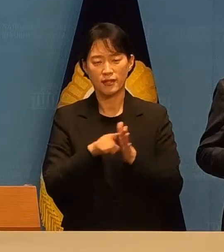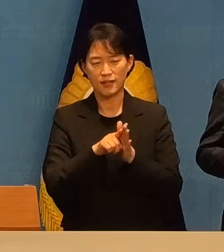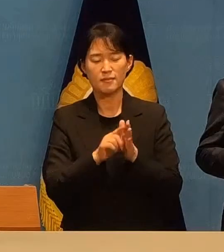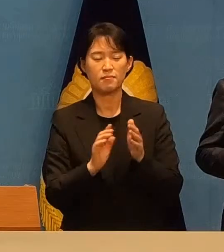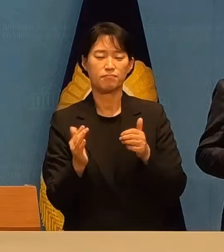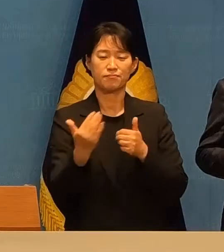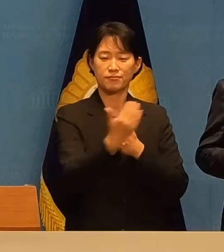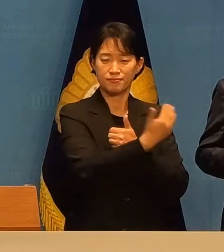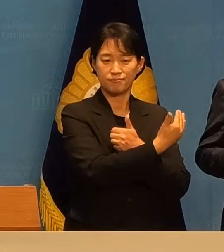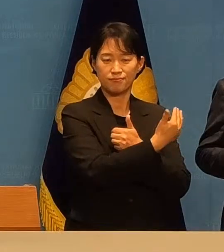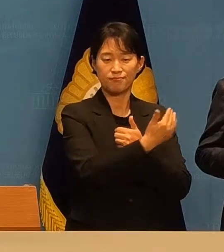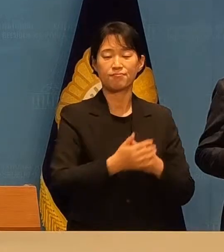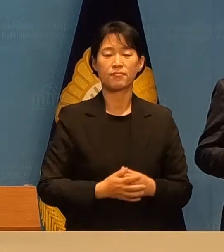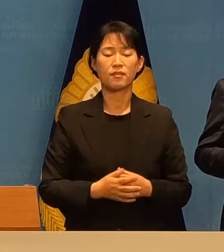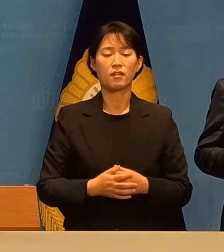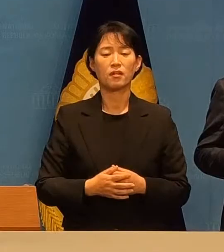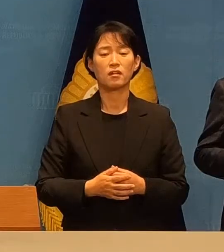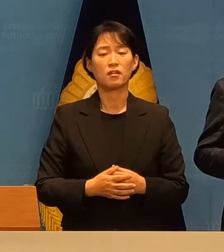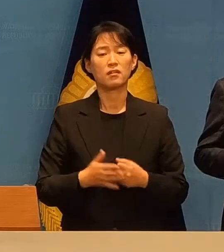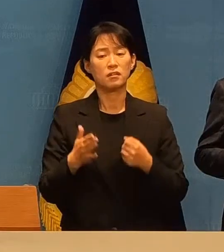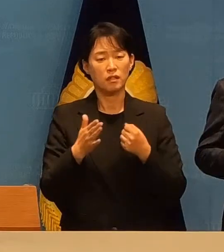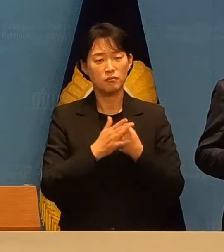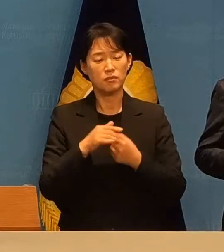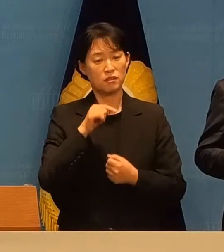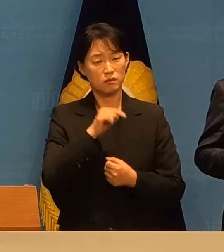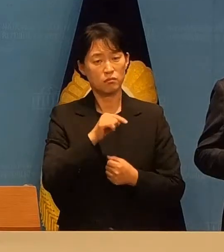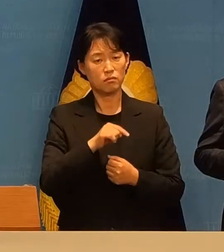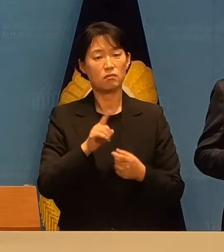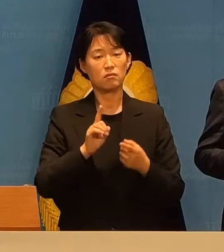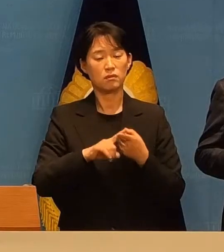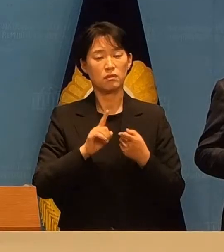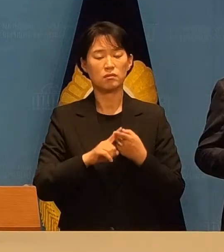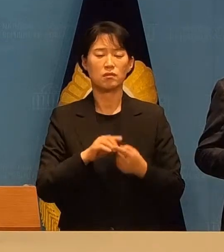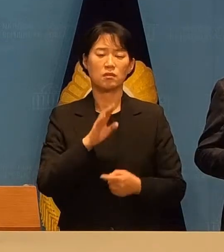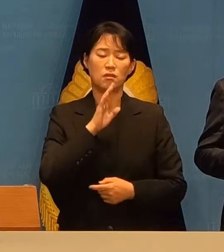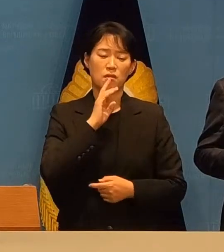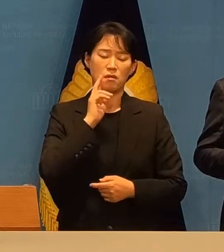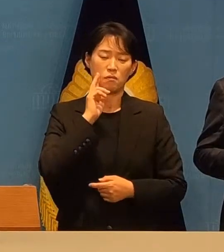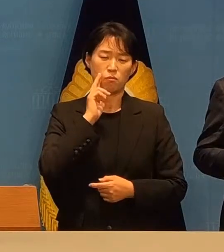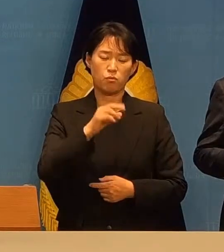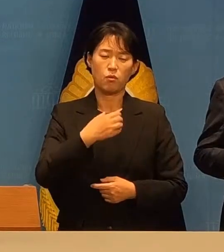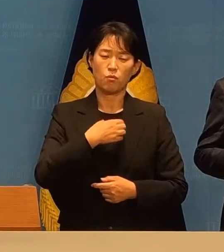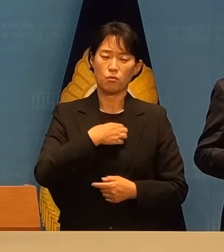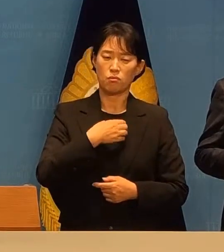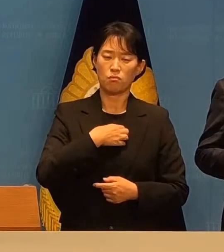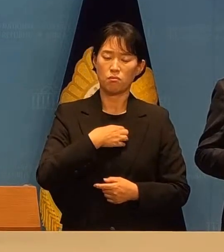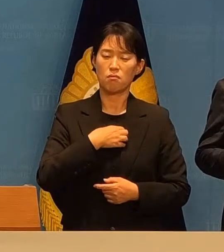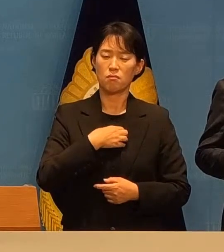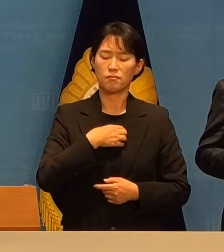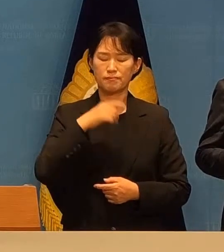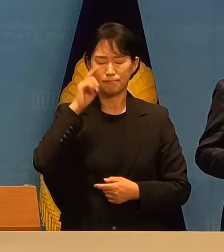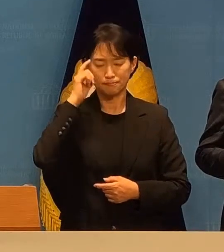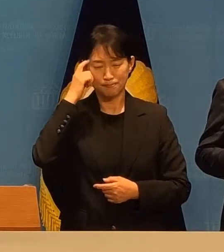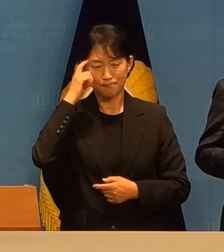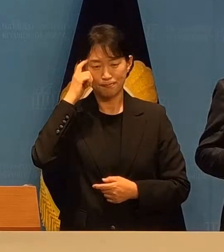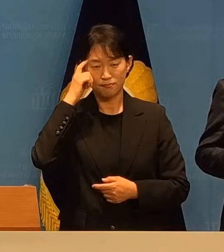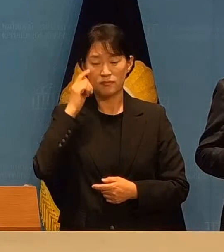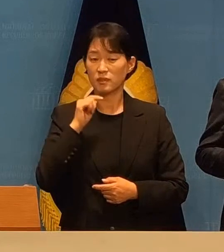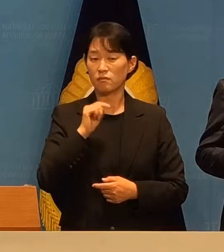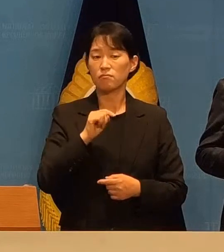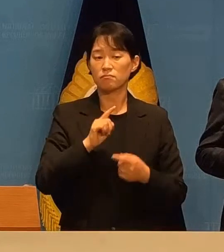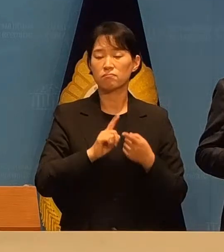울타리입니다. 그래서 이런 부분에 대해서 심각한 위험성을 인지하고, 여기에